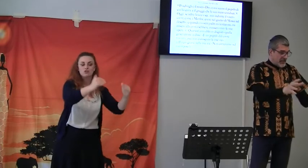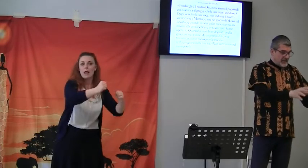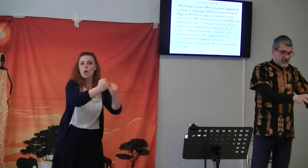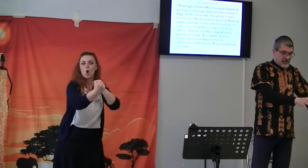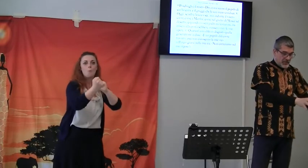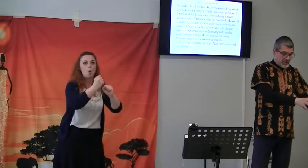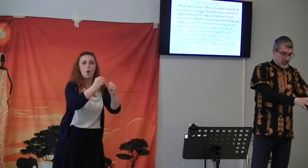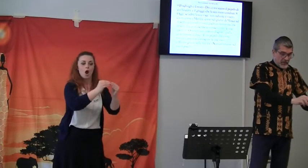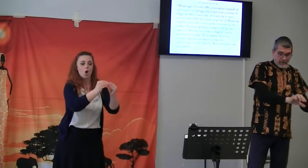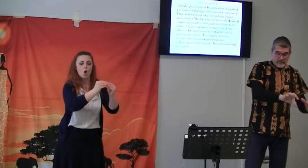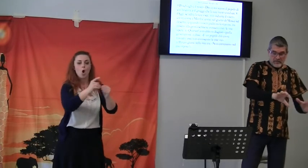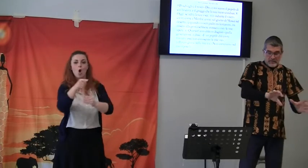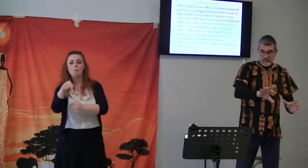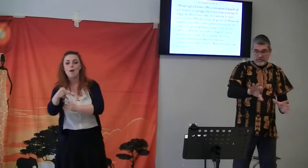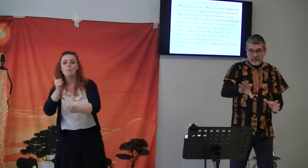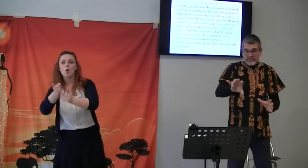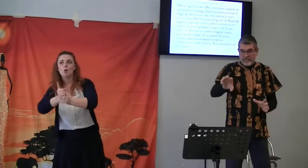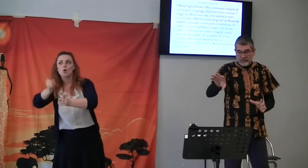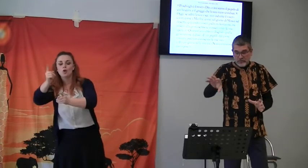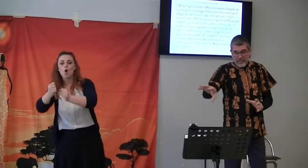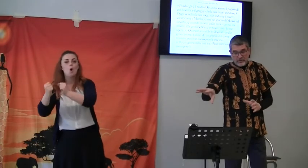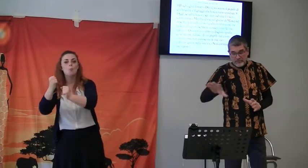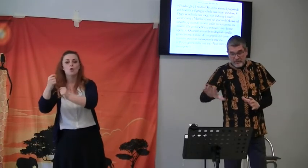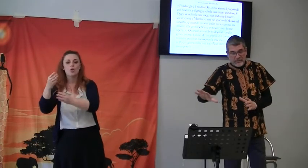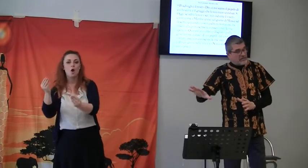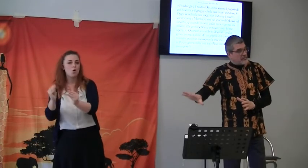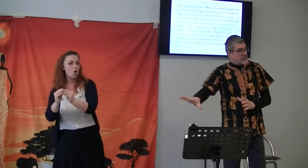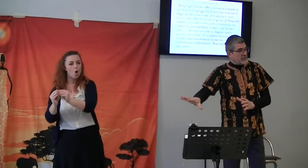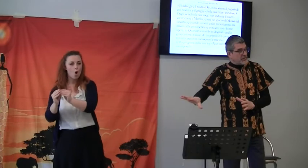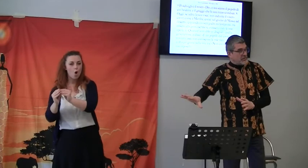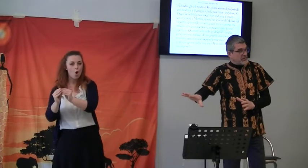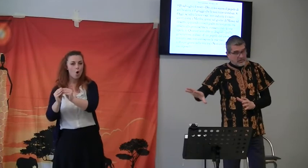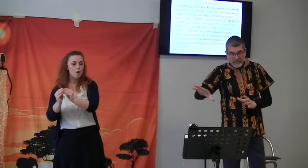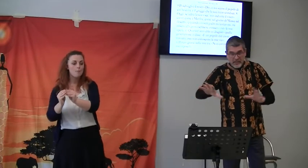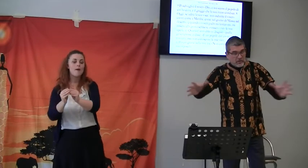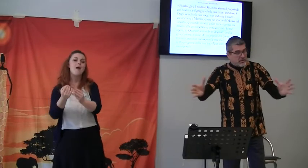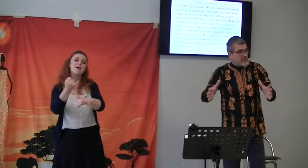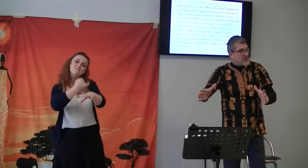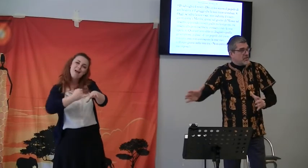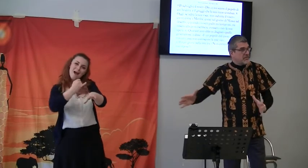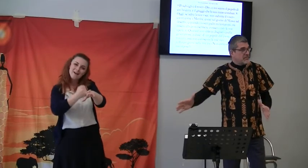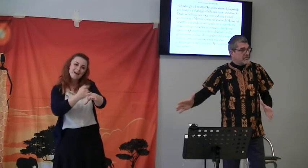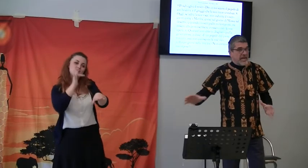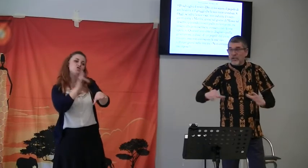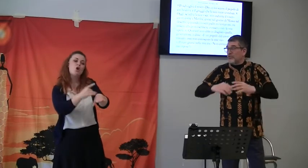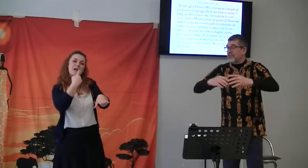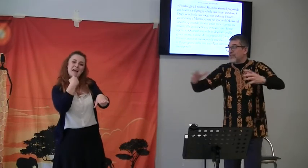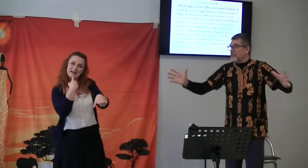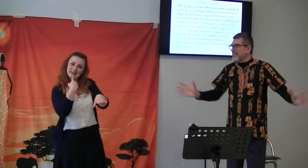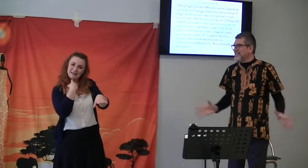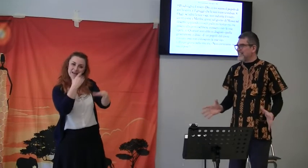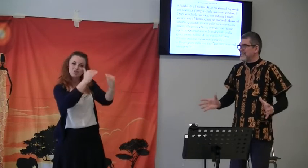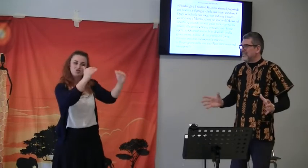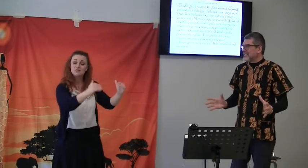che mandava in Egitto non toccavano minimamente il popolo di Dio, che era così vicino. Erano una